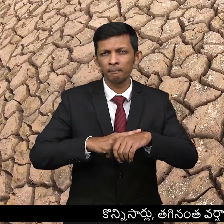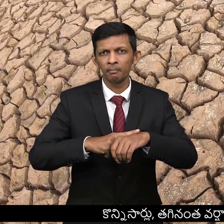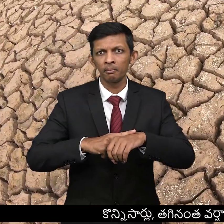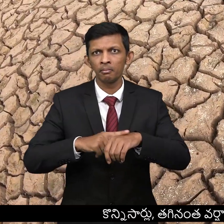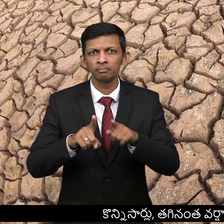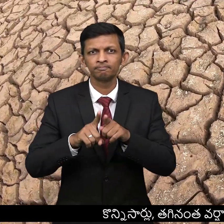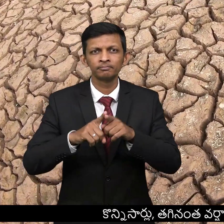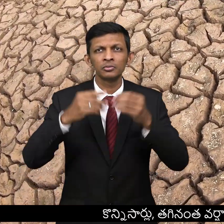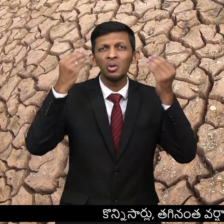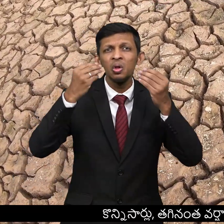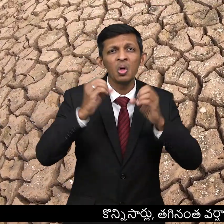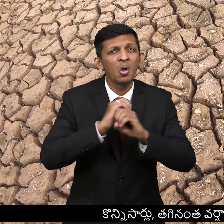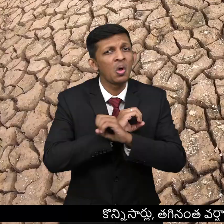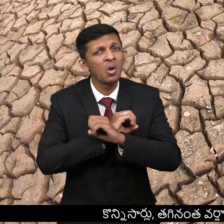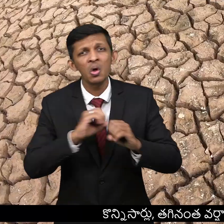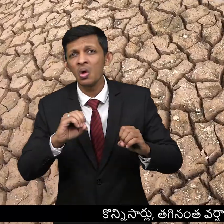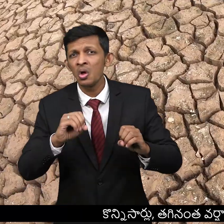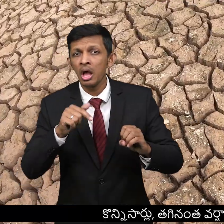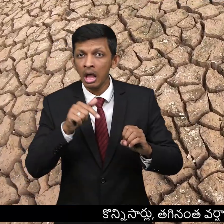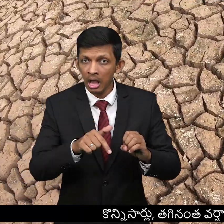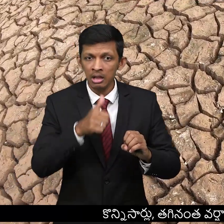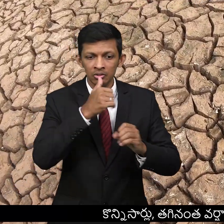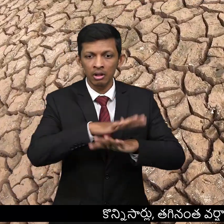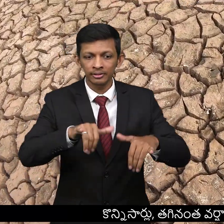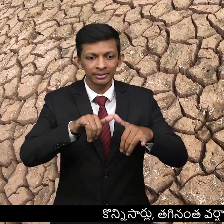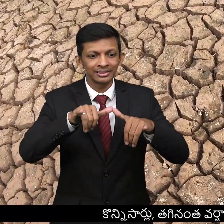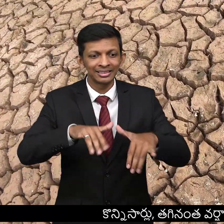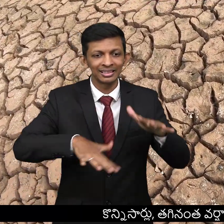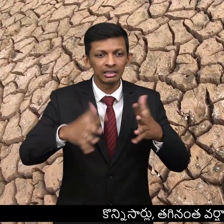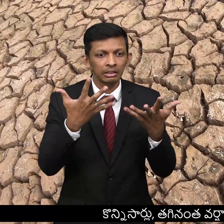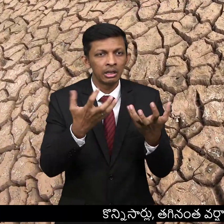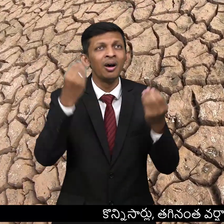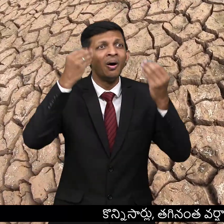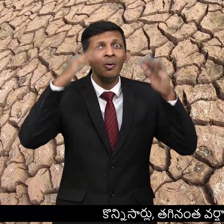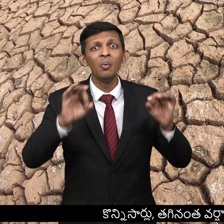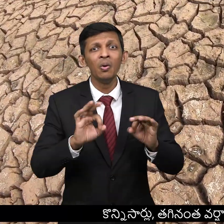కొన్నిసార్లు తగినంత వర్షాలు లేనప్పుడు నది ఎండిపోతుంది.